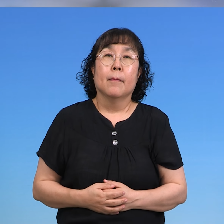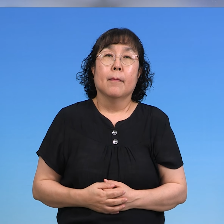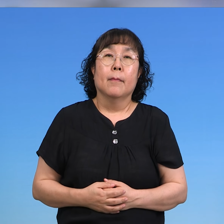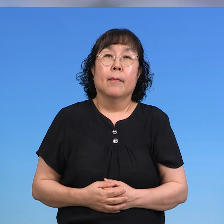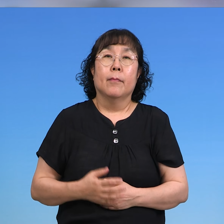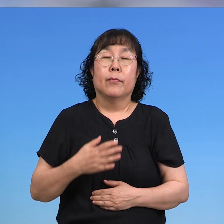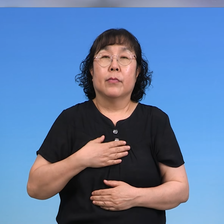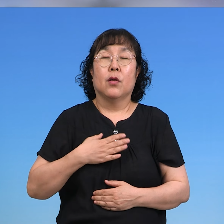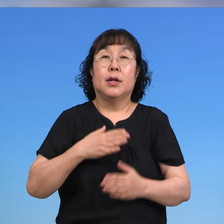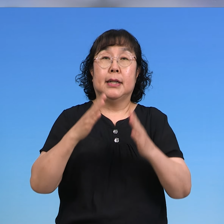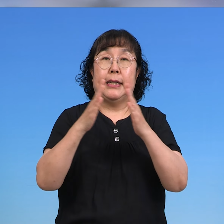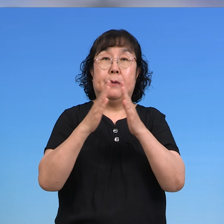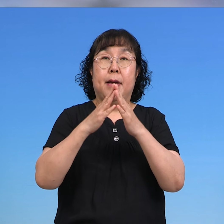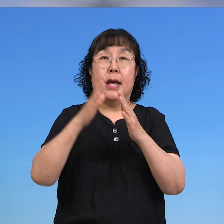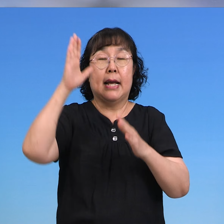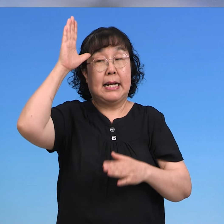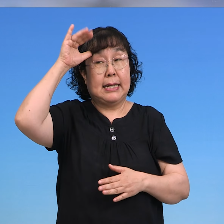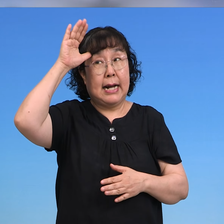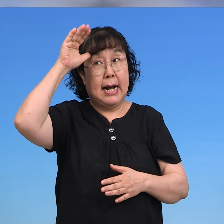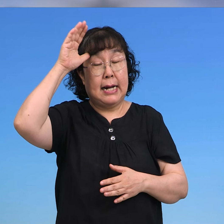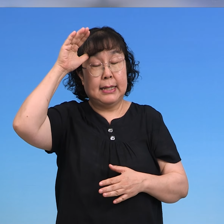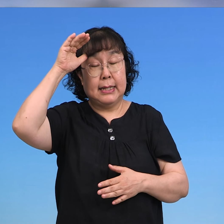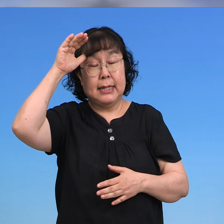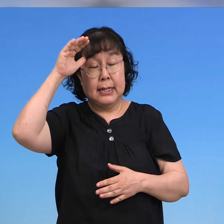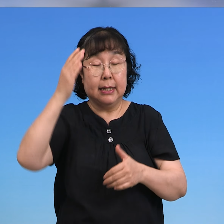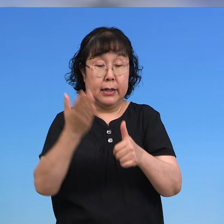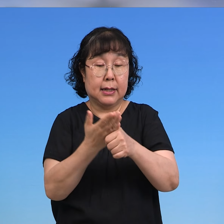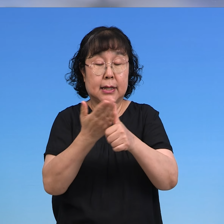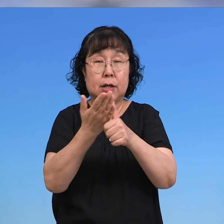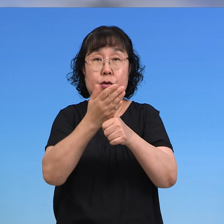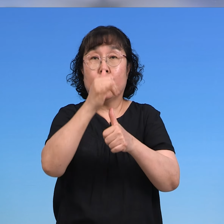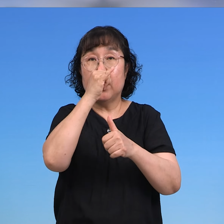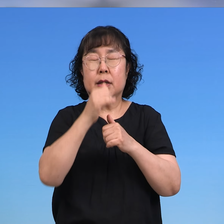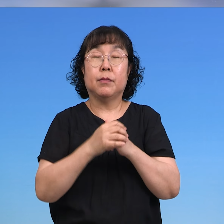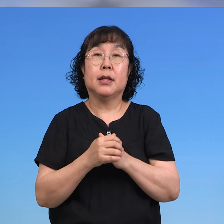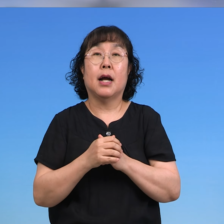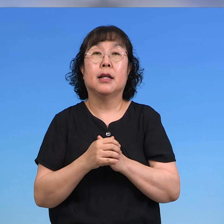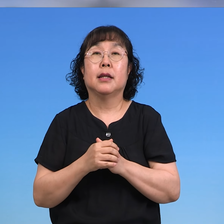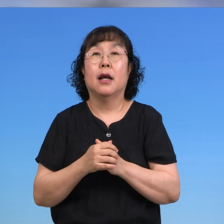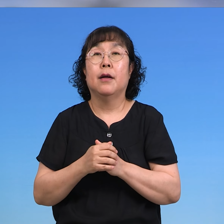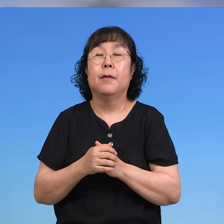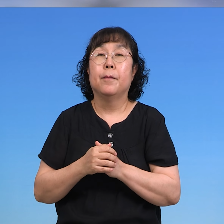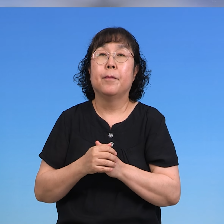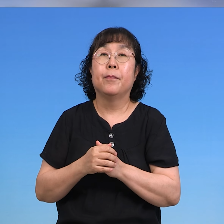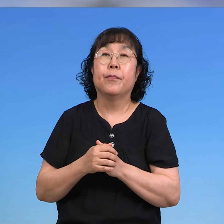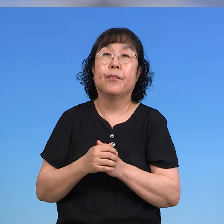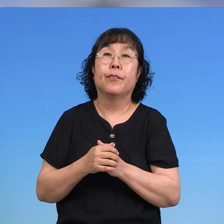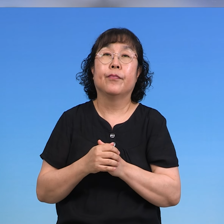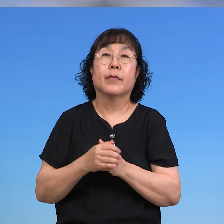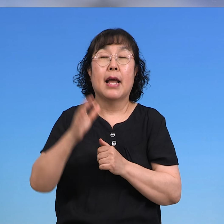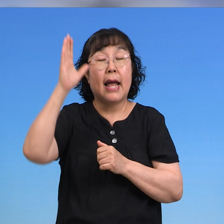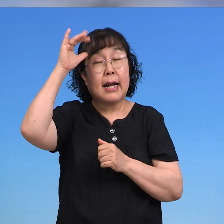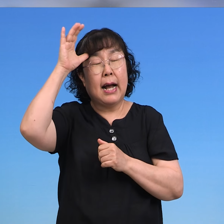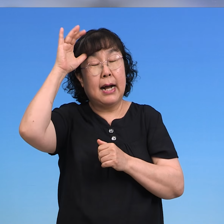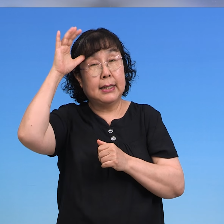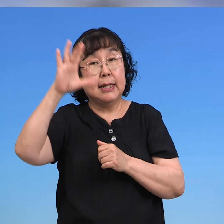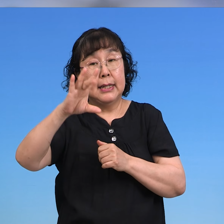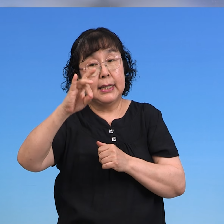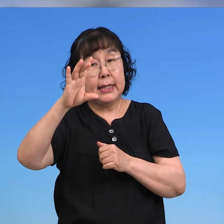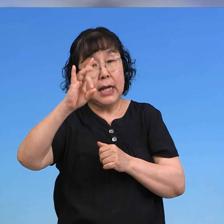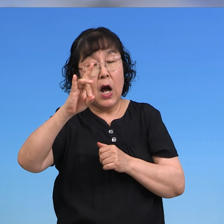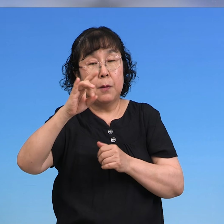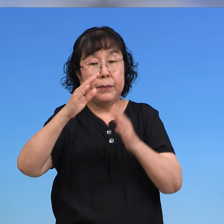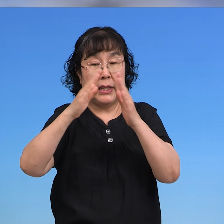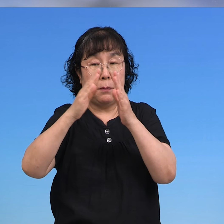저희 집이 강아지를 키우잖아요. 거의 한 10년 가까이 됐는데요, 이 강아지를 그 처음에 집으로 데려왔을 때 난 지 얼마